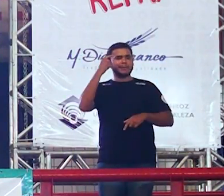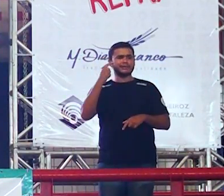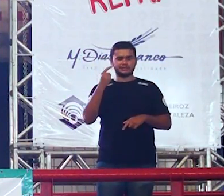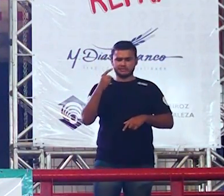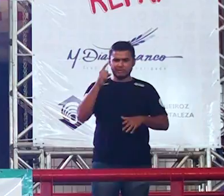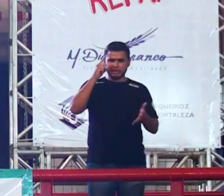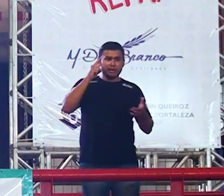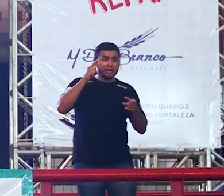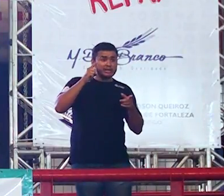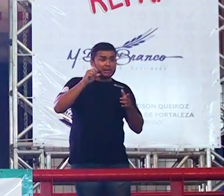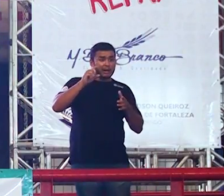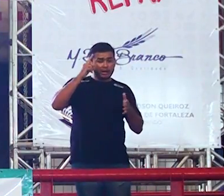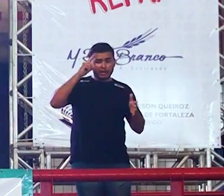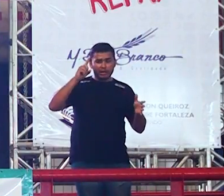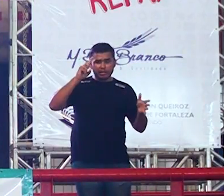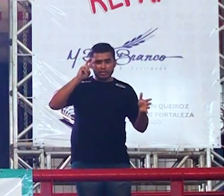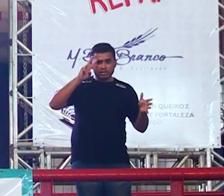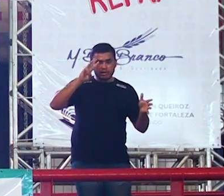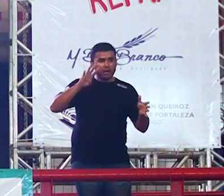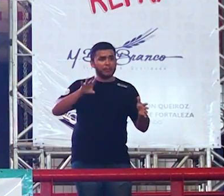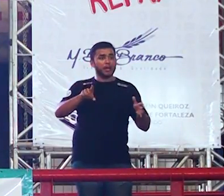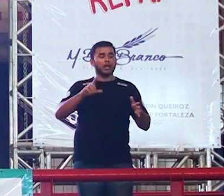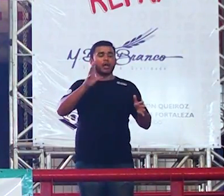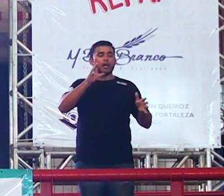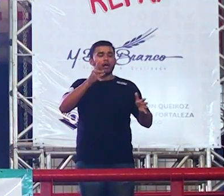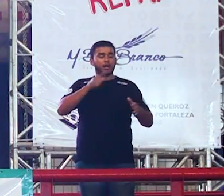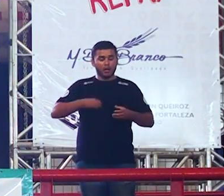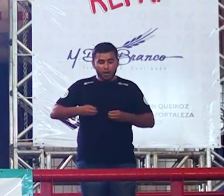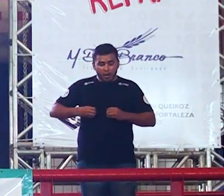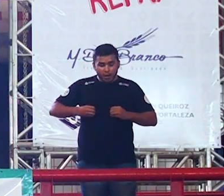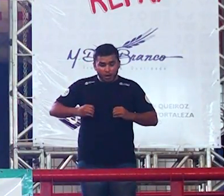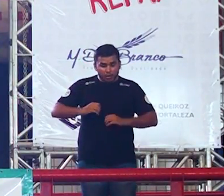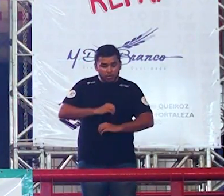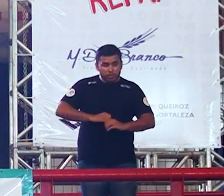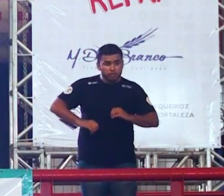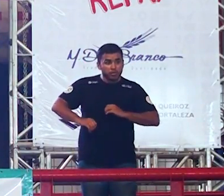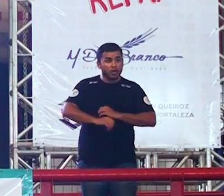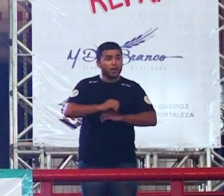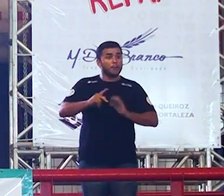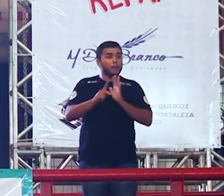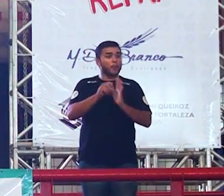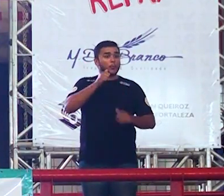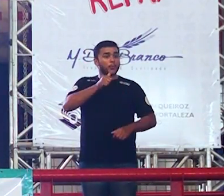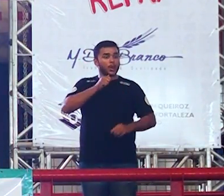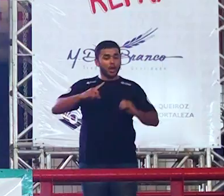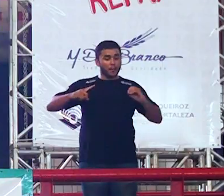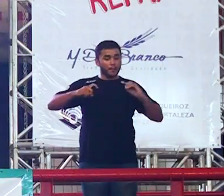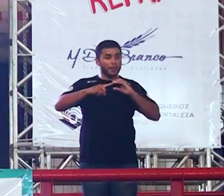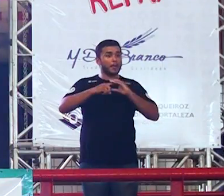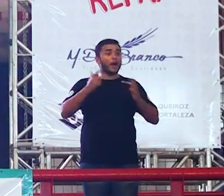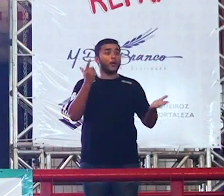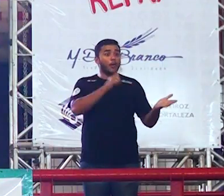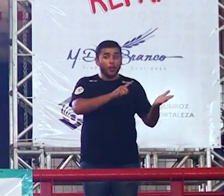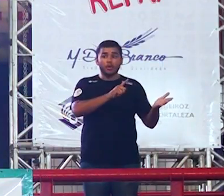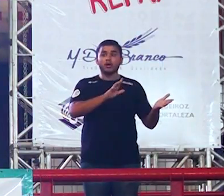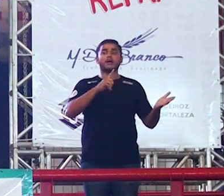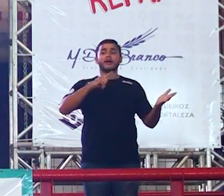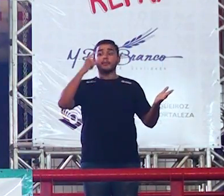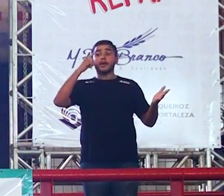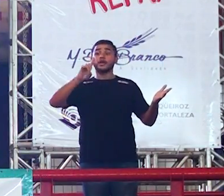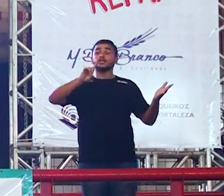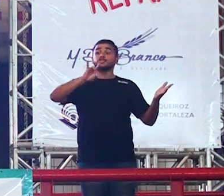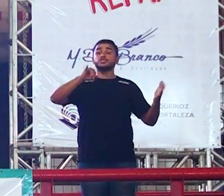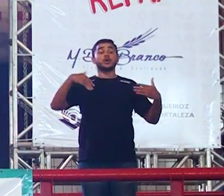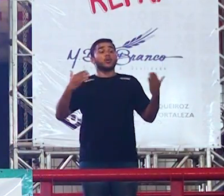3 dias para ter a ovulação, 2 dias para ter a ovulação. Entendeu? Então, depende do dia da ovulação e do dia